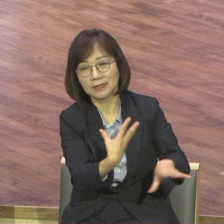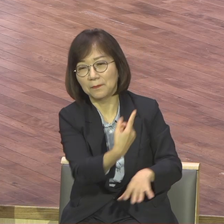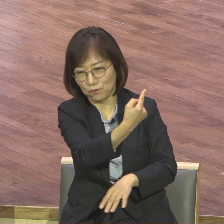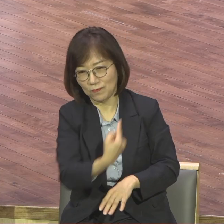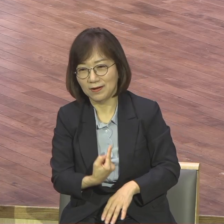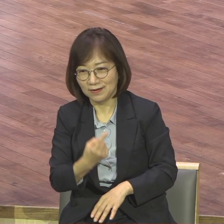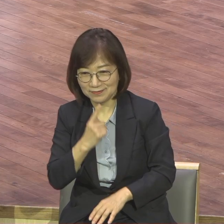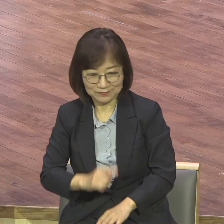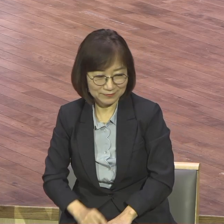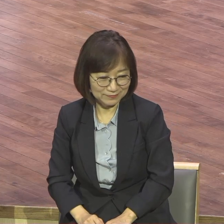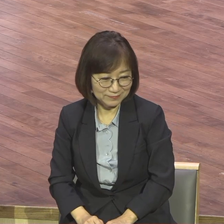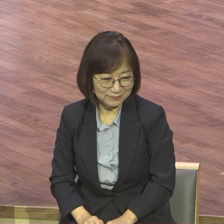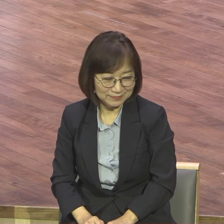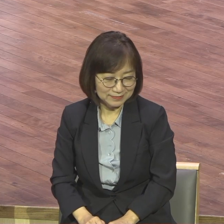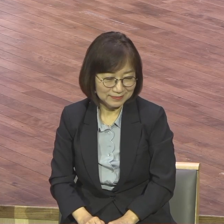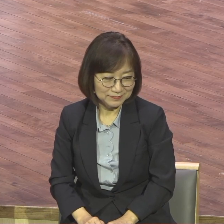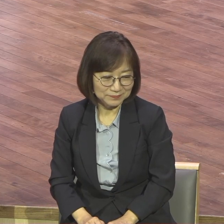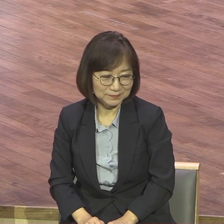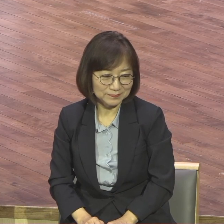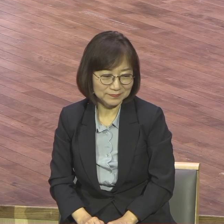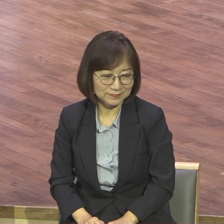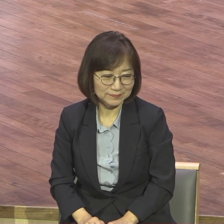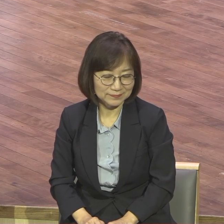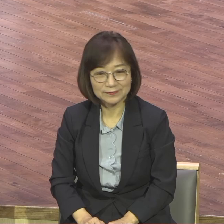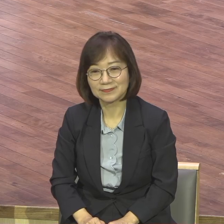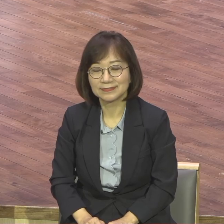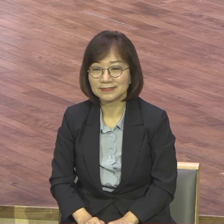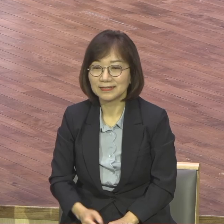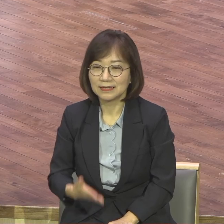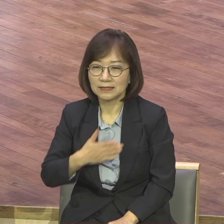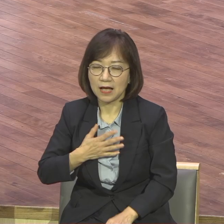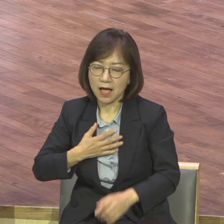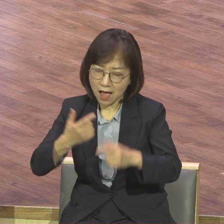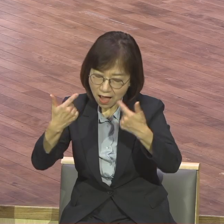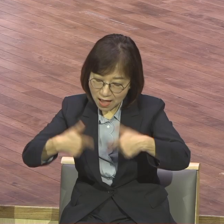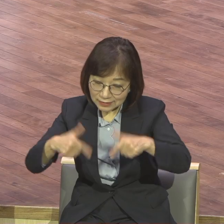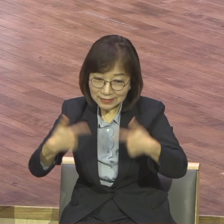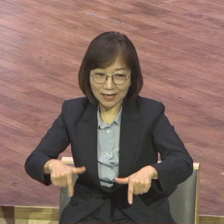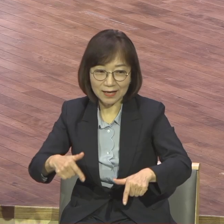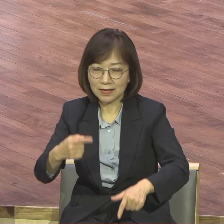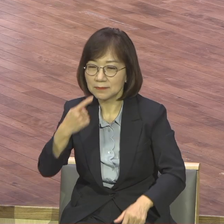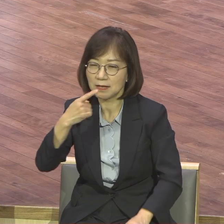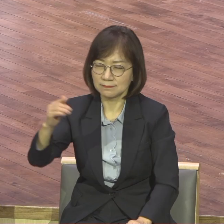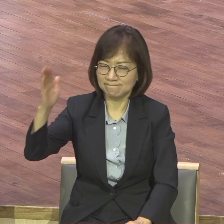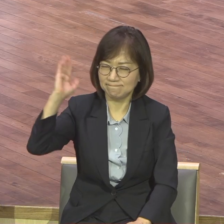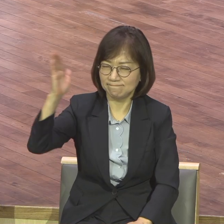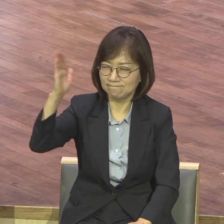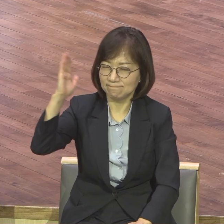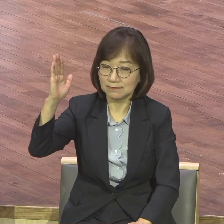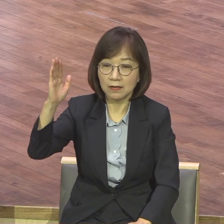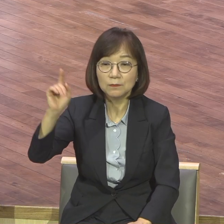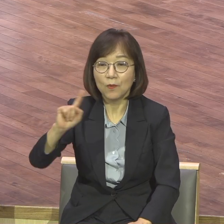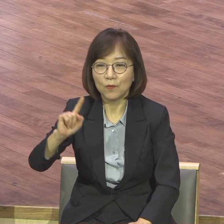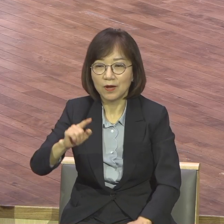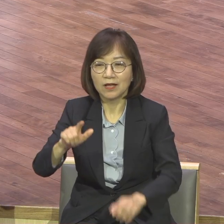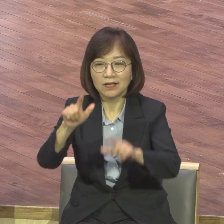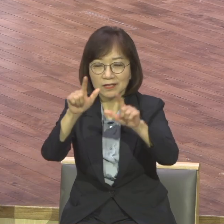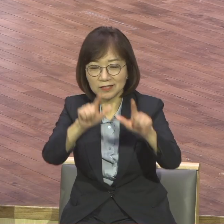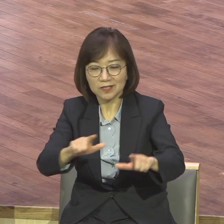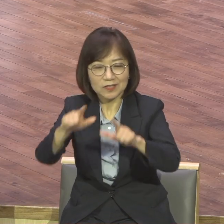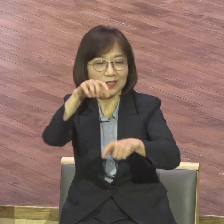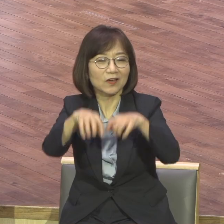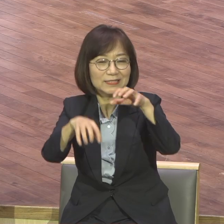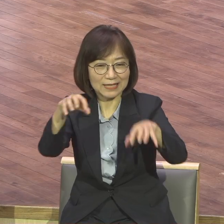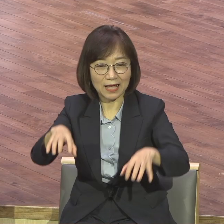일어난다는 것입니다. 그래서 제가 그렇게 뭘 강조합니까? 현장을 가져라, 현장. 현장, 내가 받은 내게